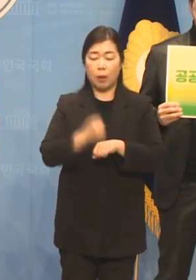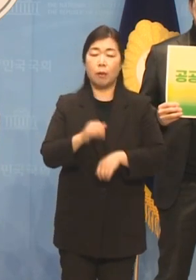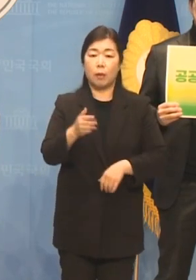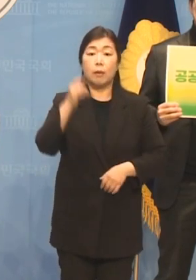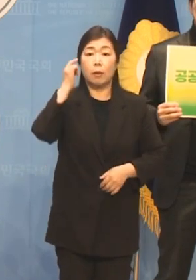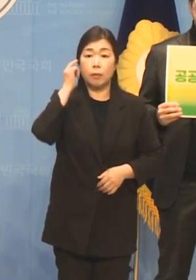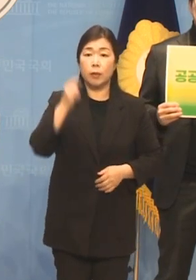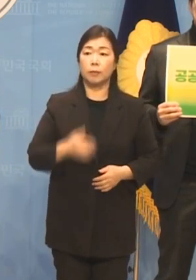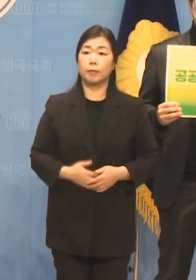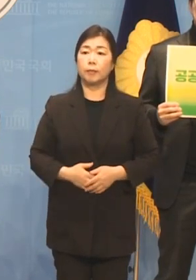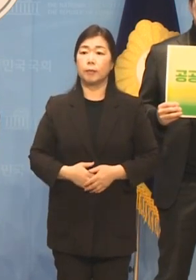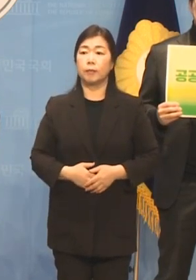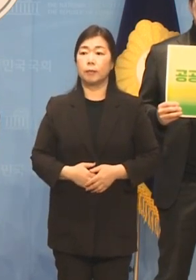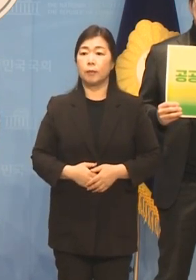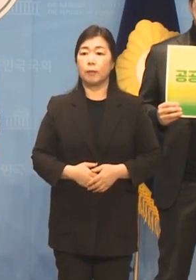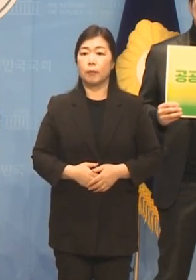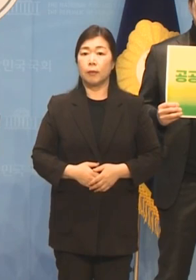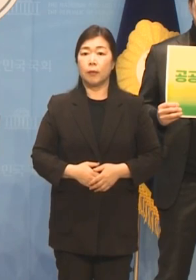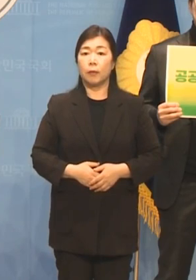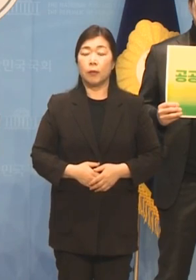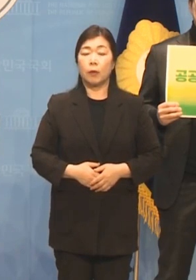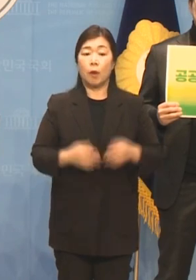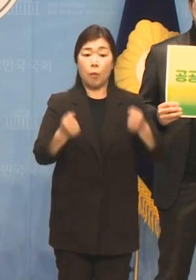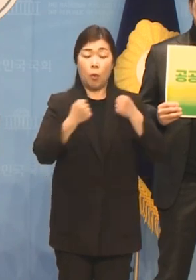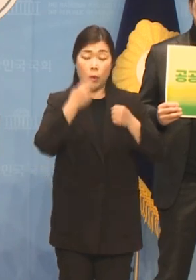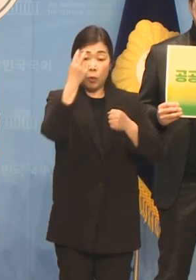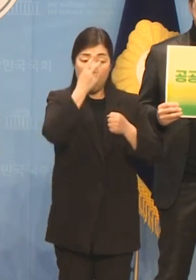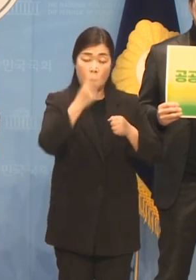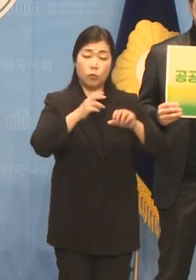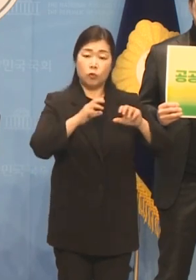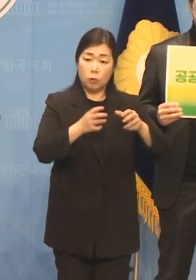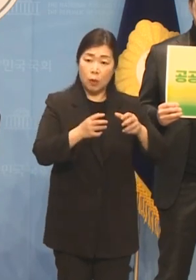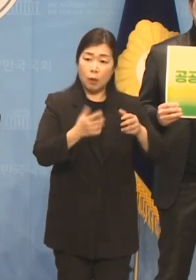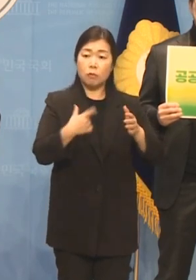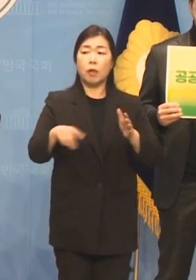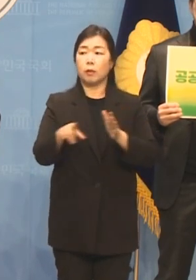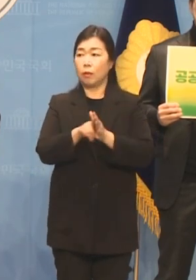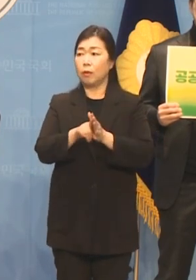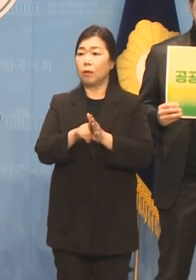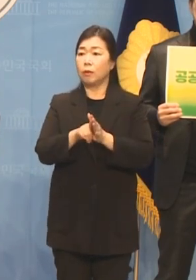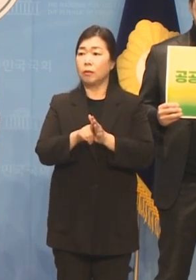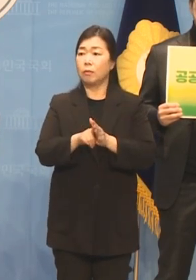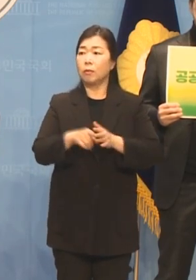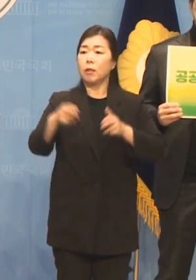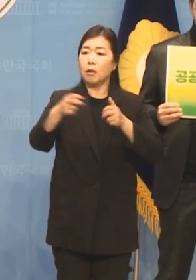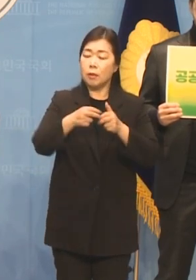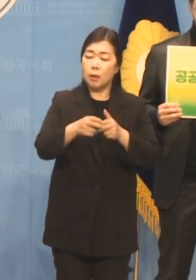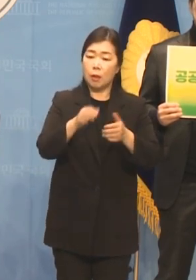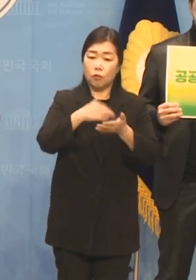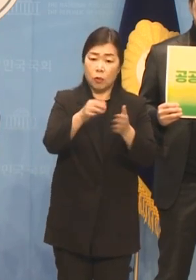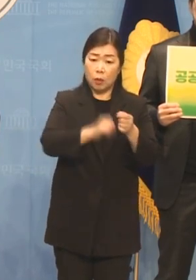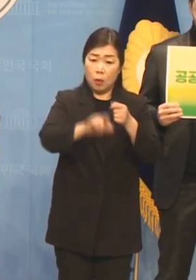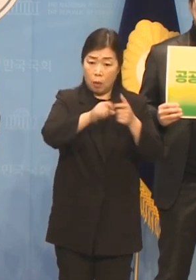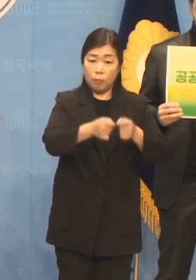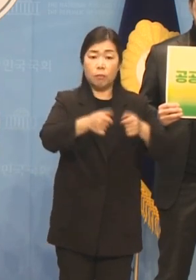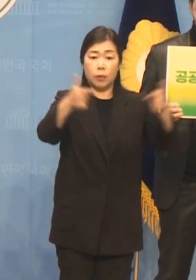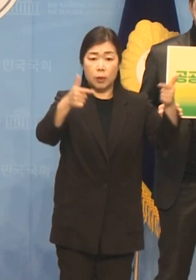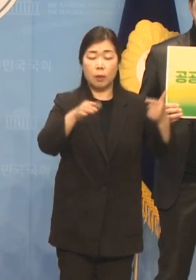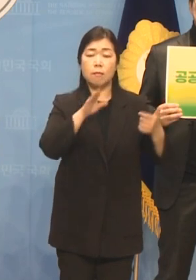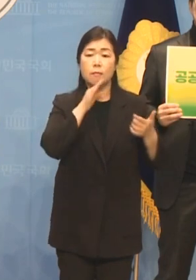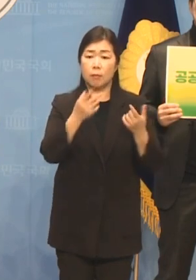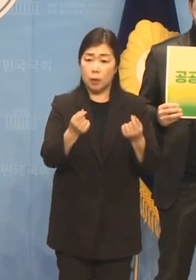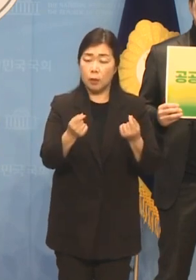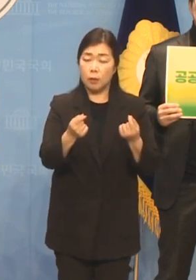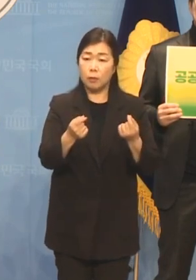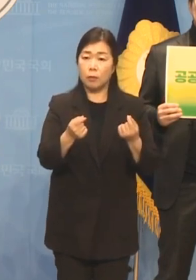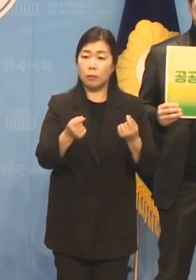아닌가 싶습니다. 보건 돌봄 국가를 위해서 의사의 증언이 필요한 것은